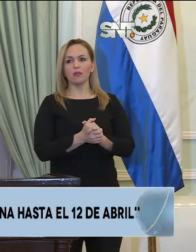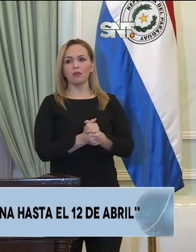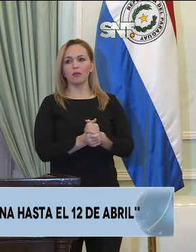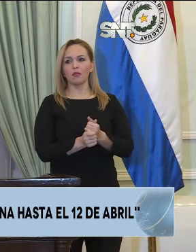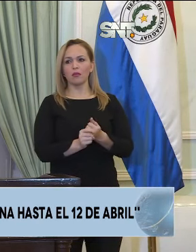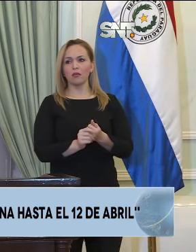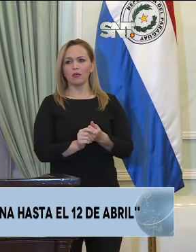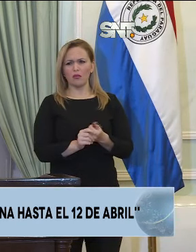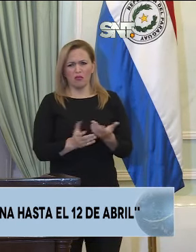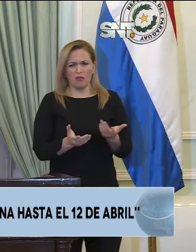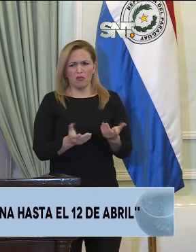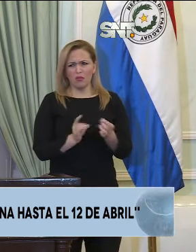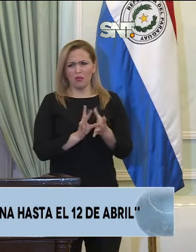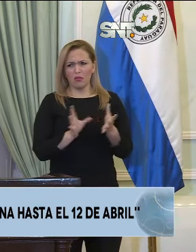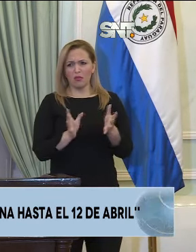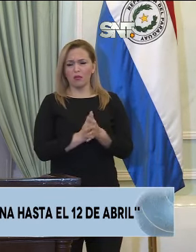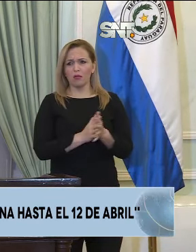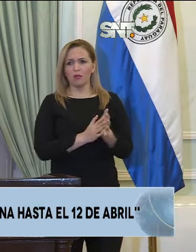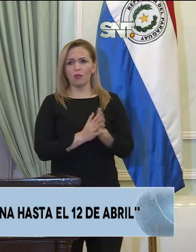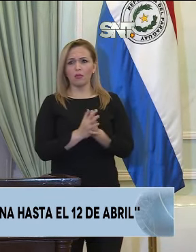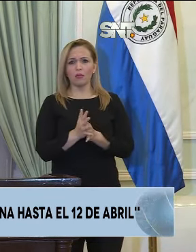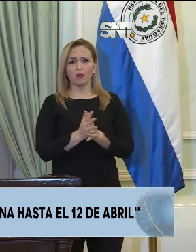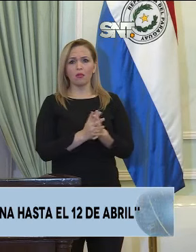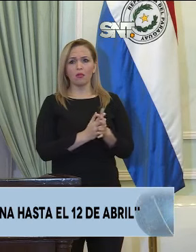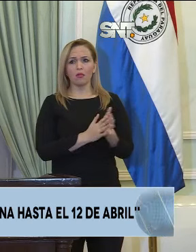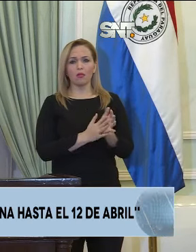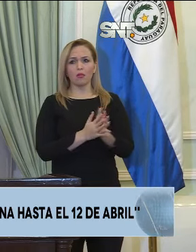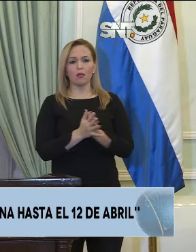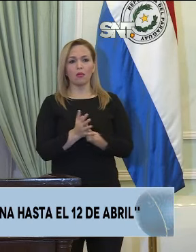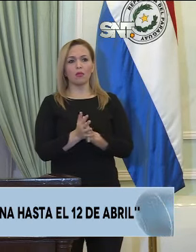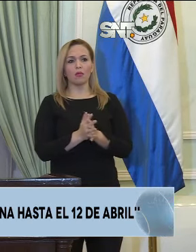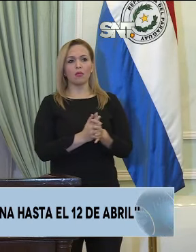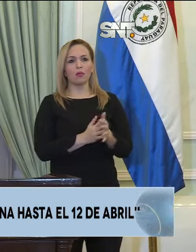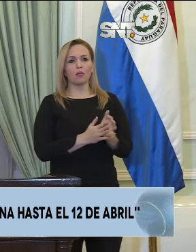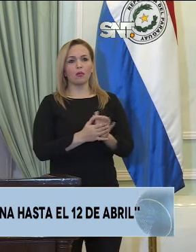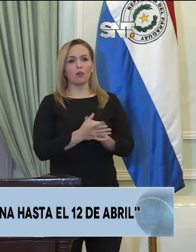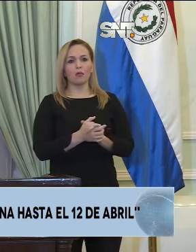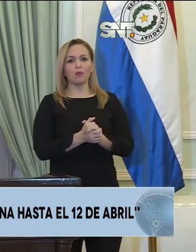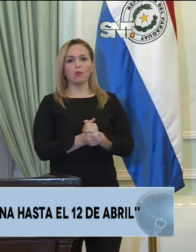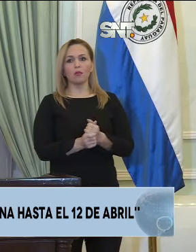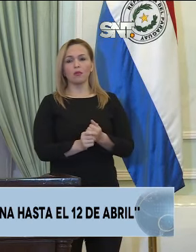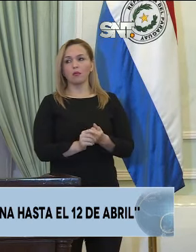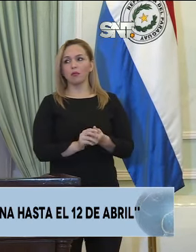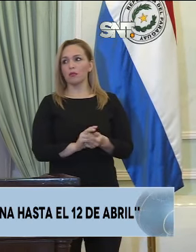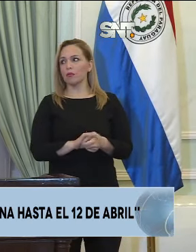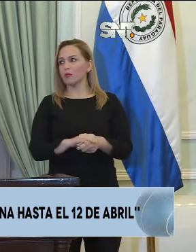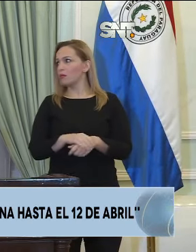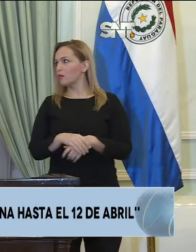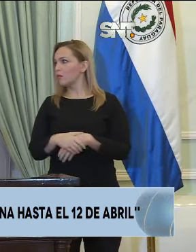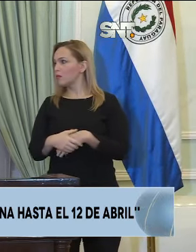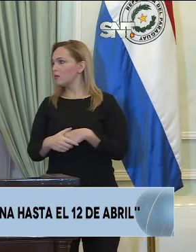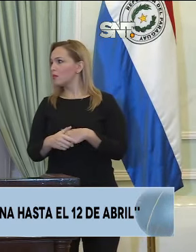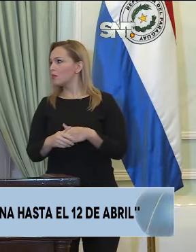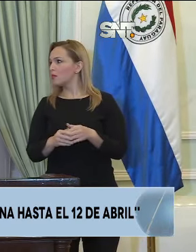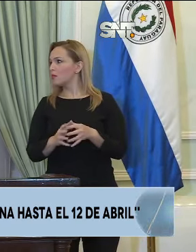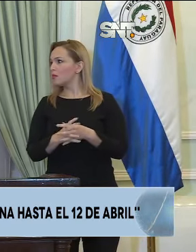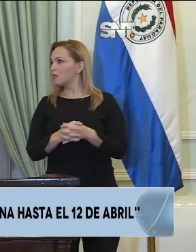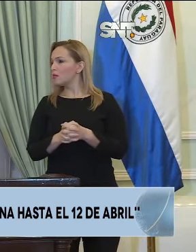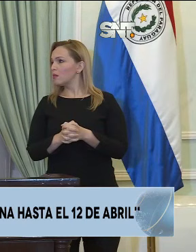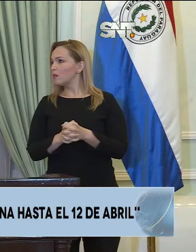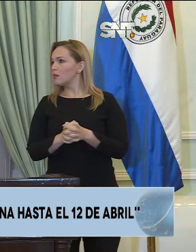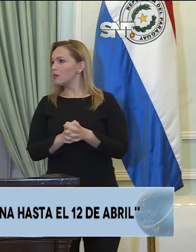mañana, sábado 21 de marzo, hasta el próximo 28, que es el siguiente fin de semana. En este cese total prácticamente de actividades,